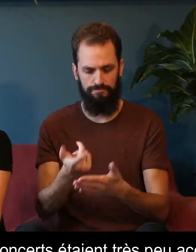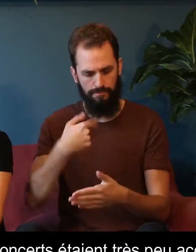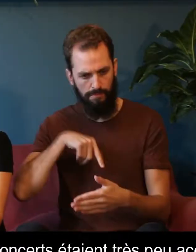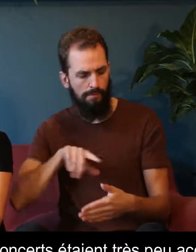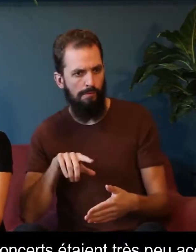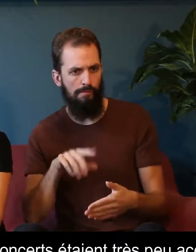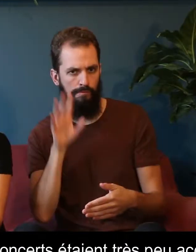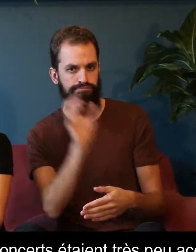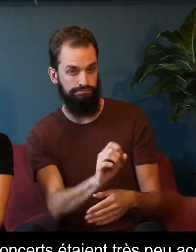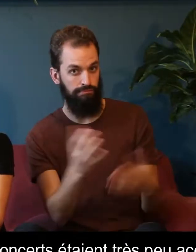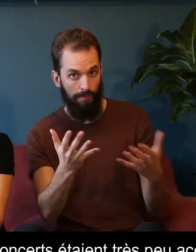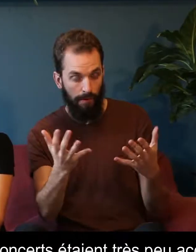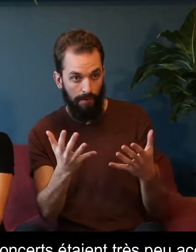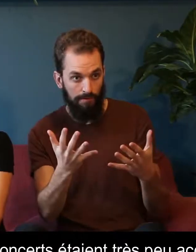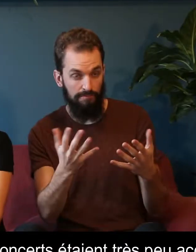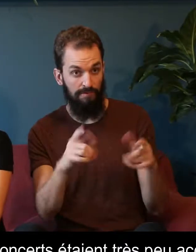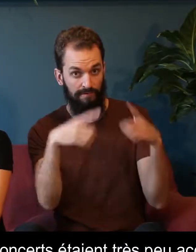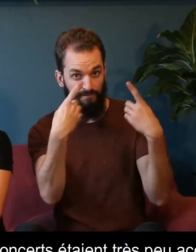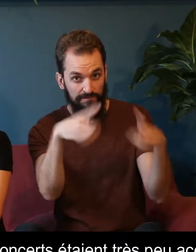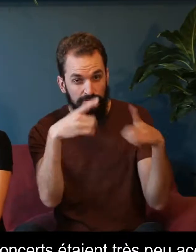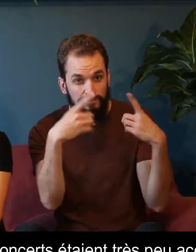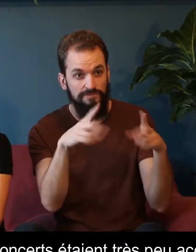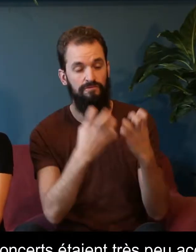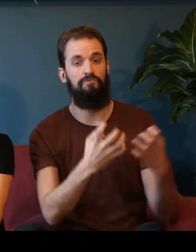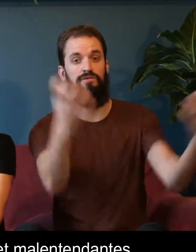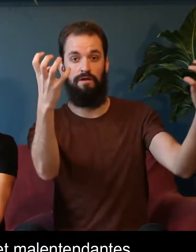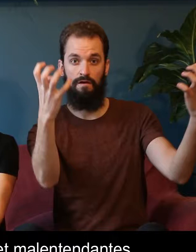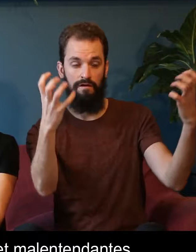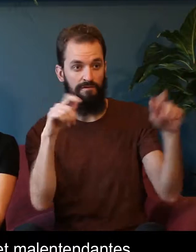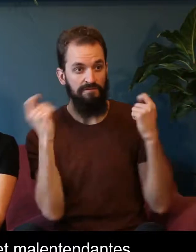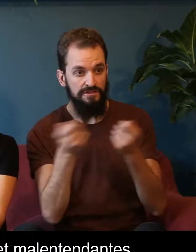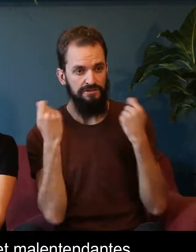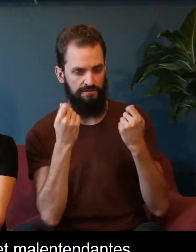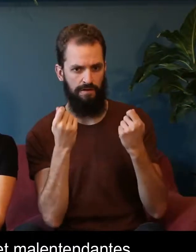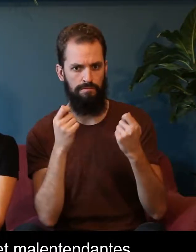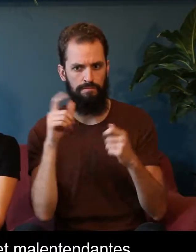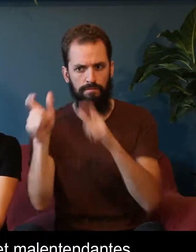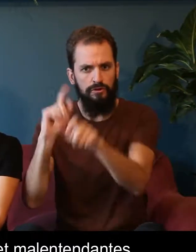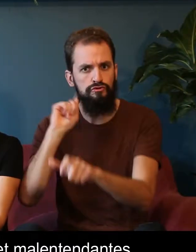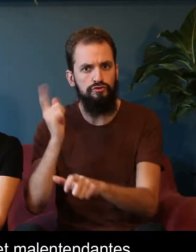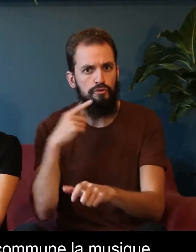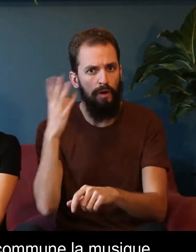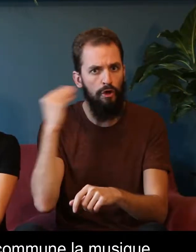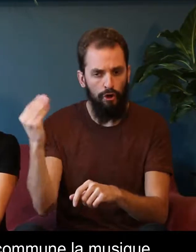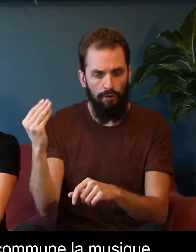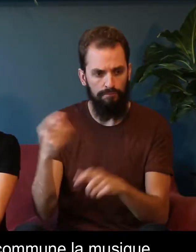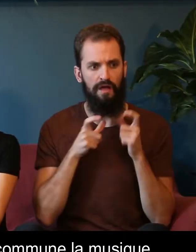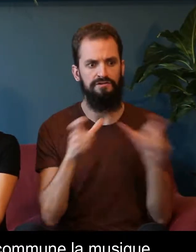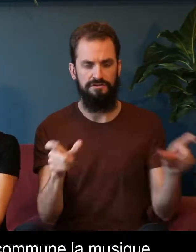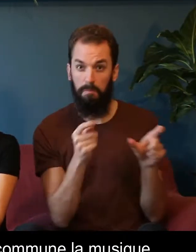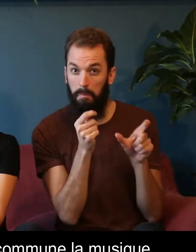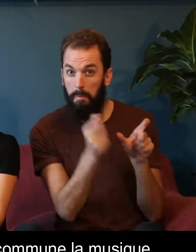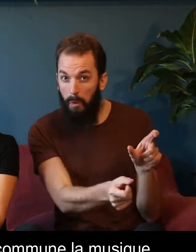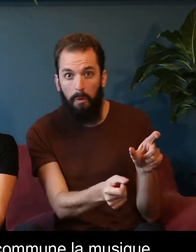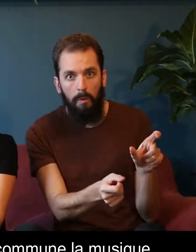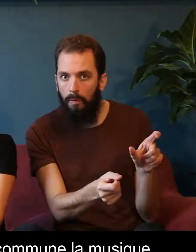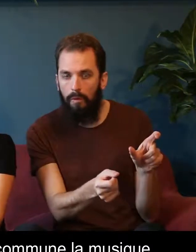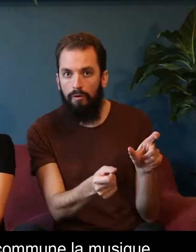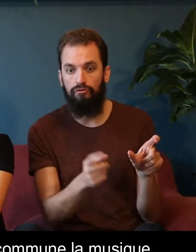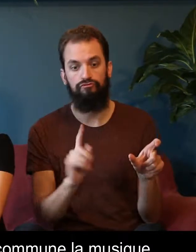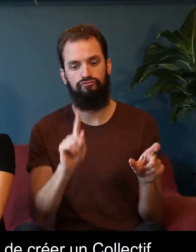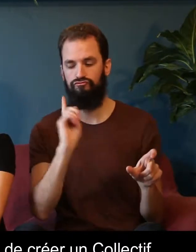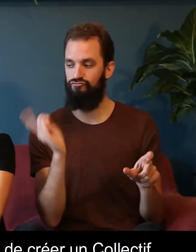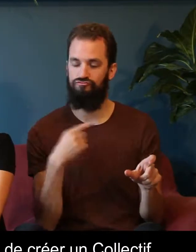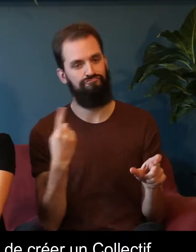constater que les festivals et les concerts étaient très peu accessibles aux personnes sourdes et malentendantes. Nous, nous avons une passion commune qui est la